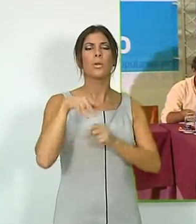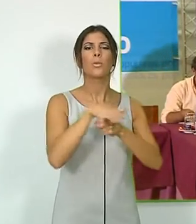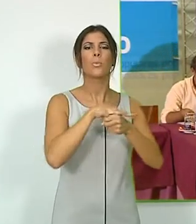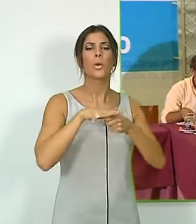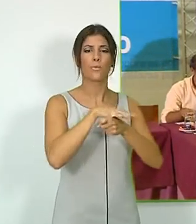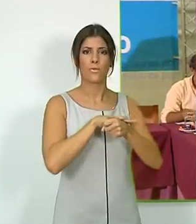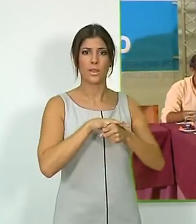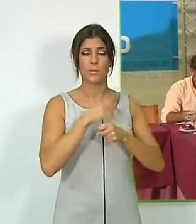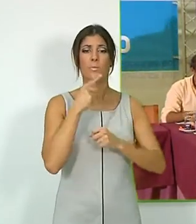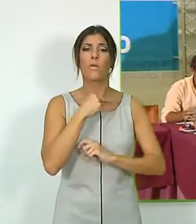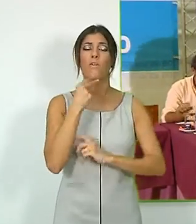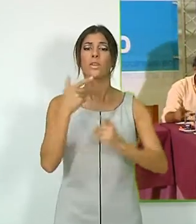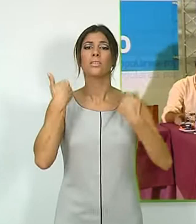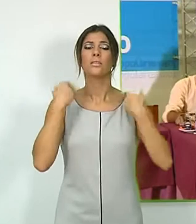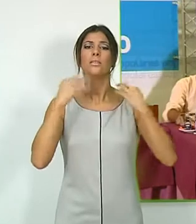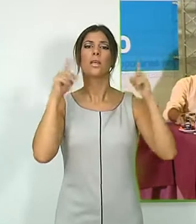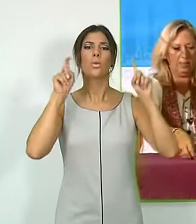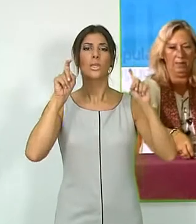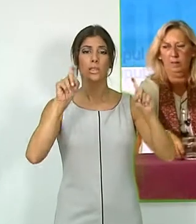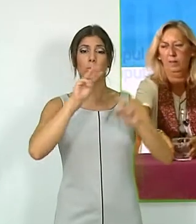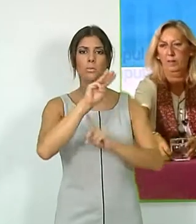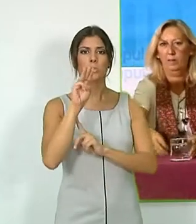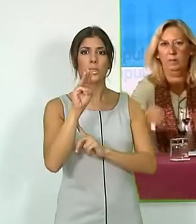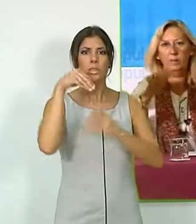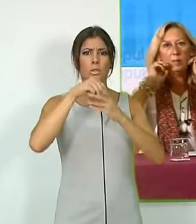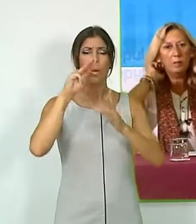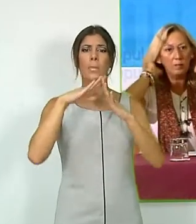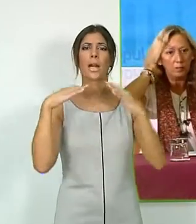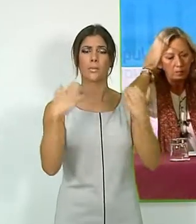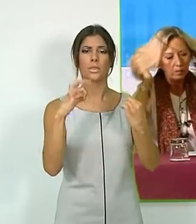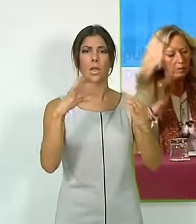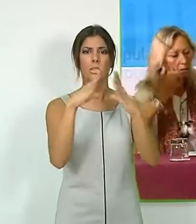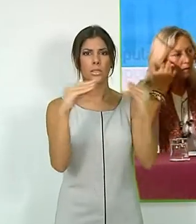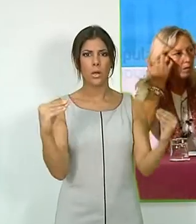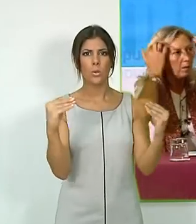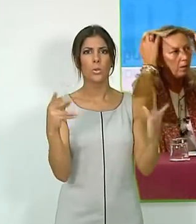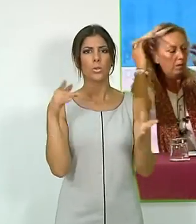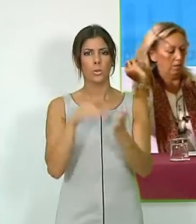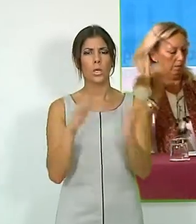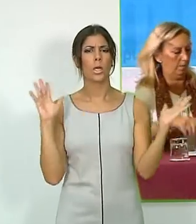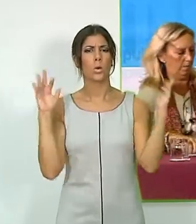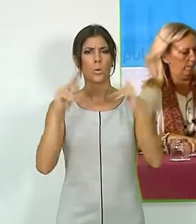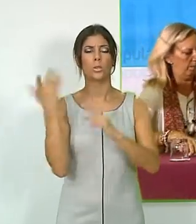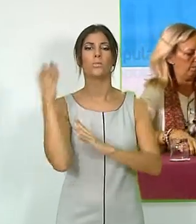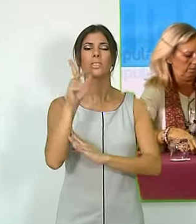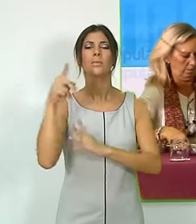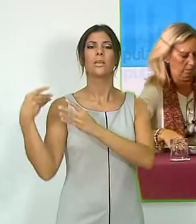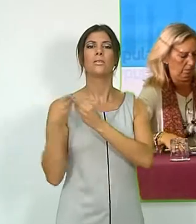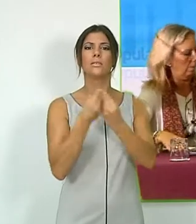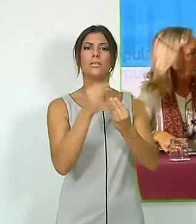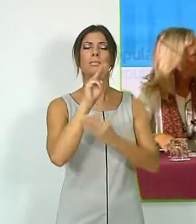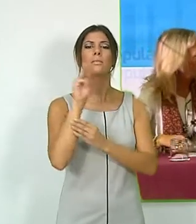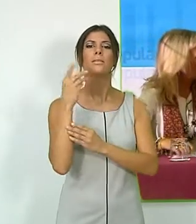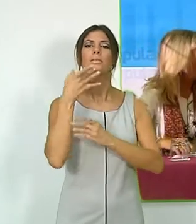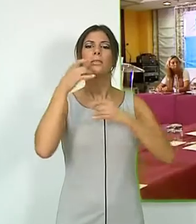en la provincia. El portavoz educativo del Partido Popular en el Parlamento andaluz ha presidido este encuentro acompañado por la